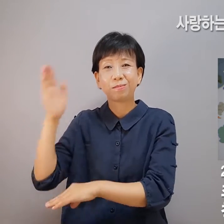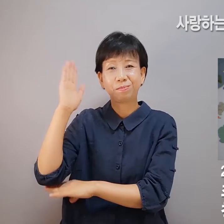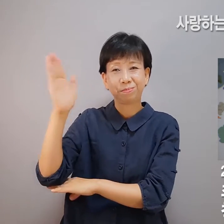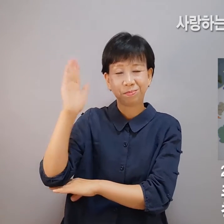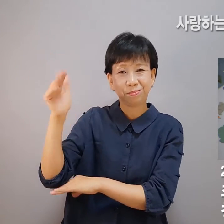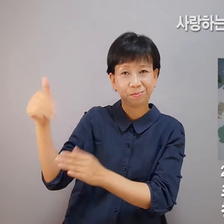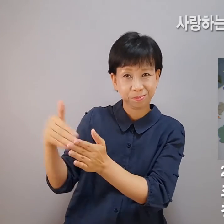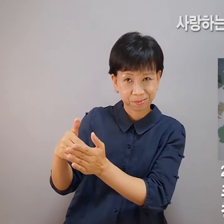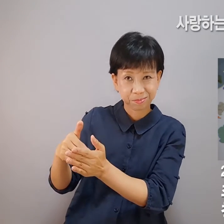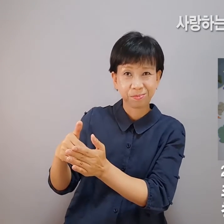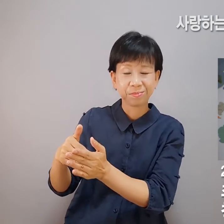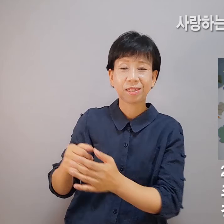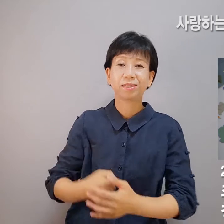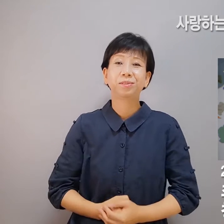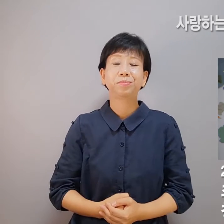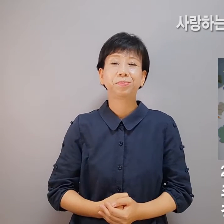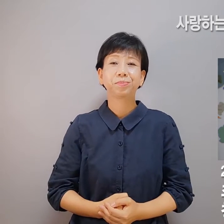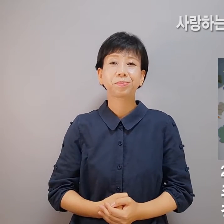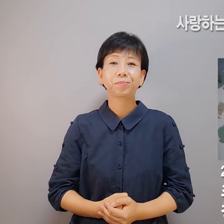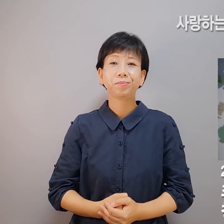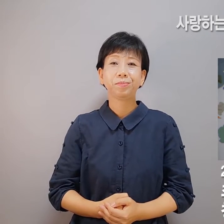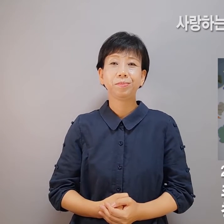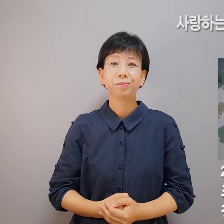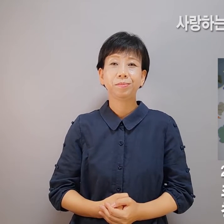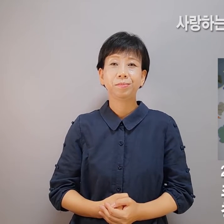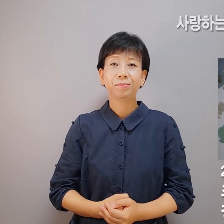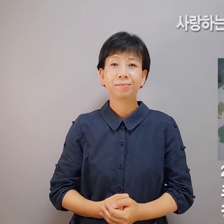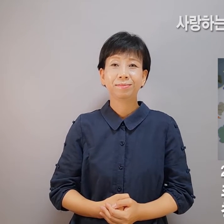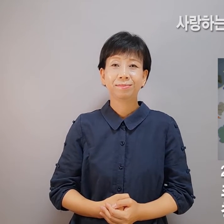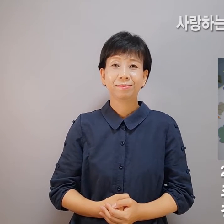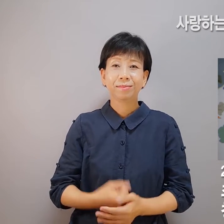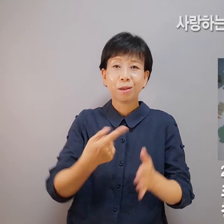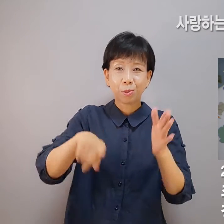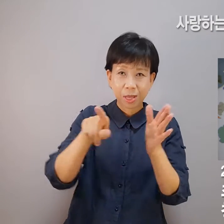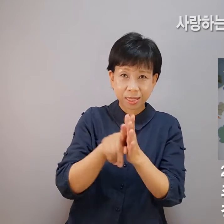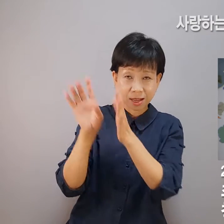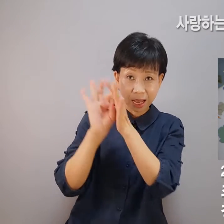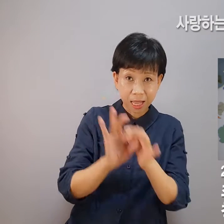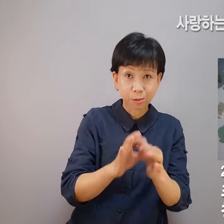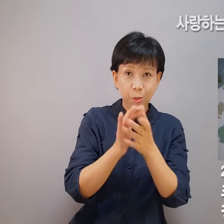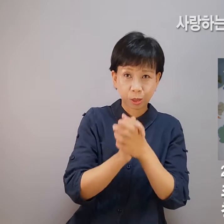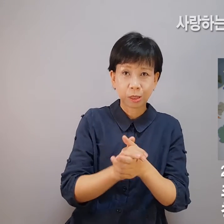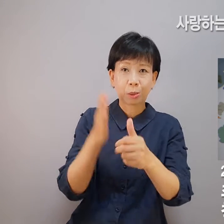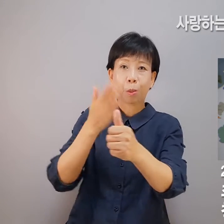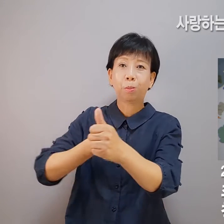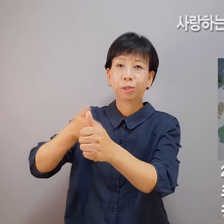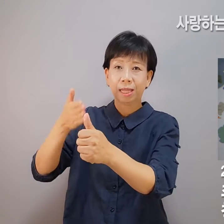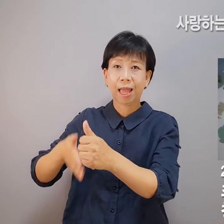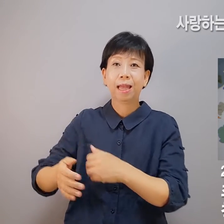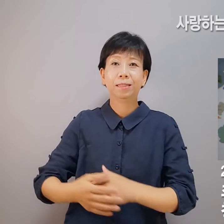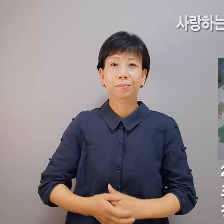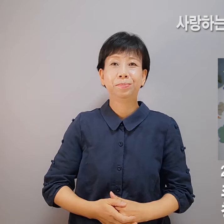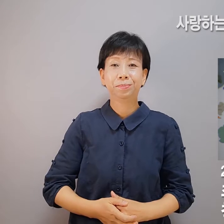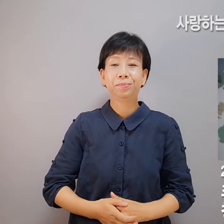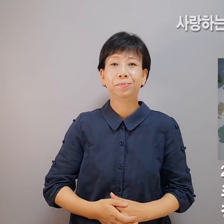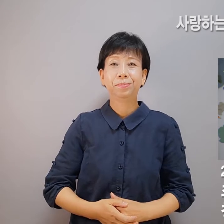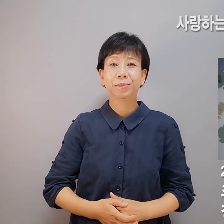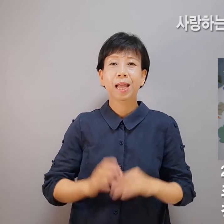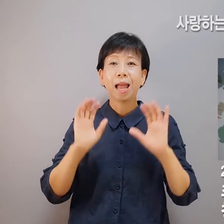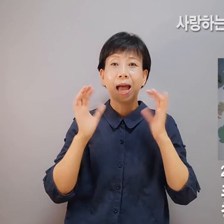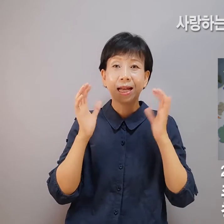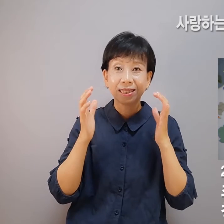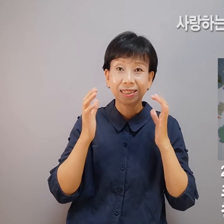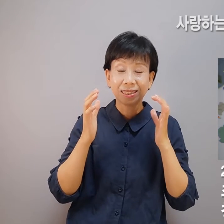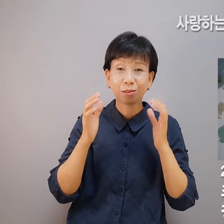우리 시작을 했습니다. 위에서 또 우리 기도해 주시고 또 같이 또 아이들도 좀